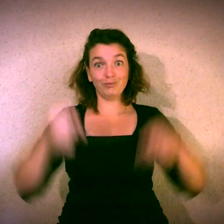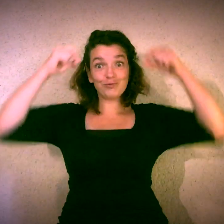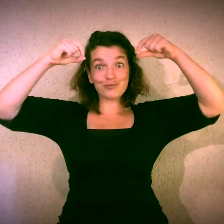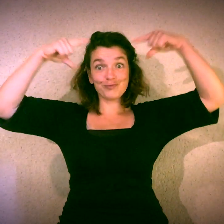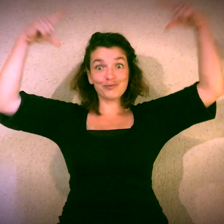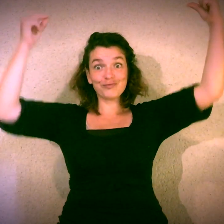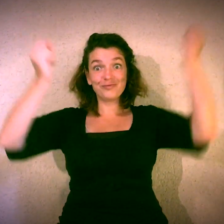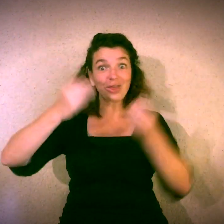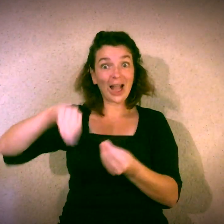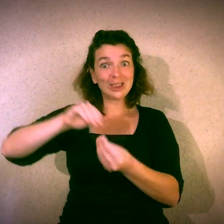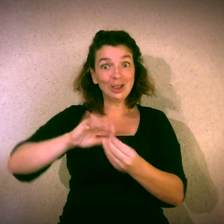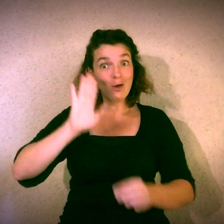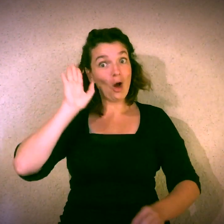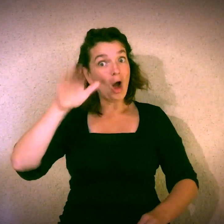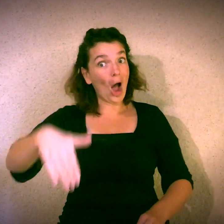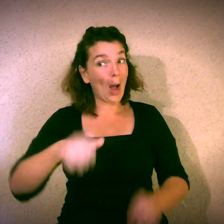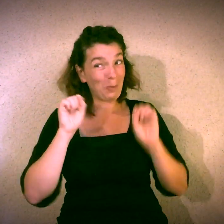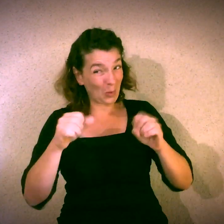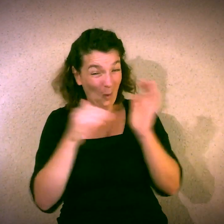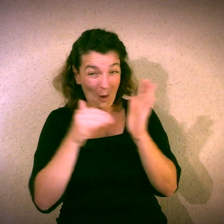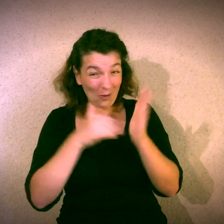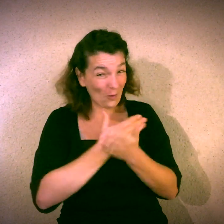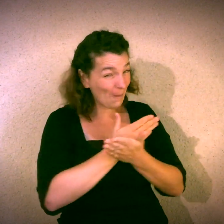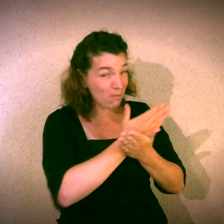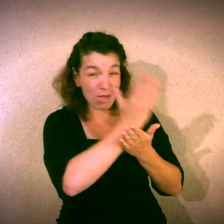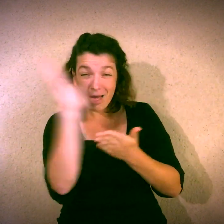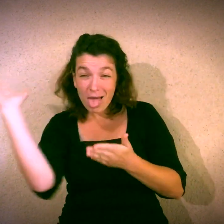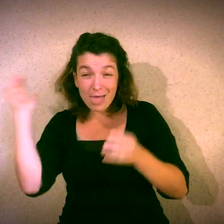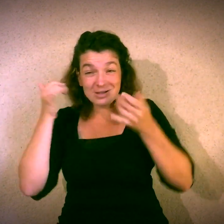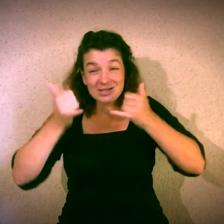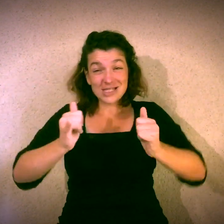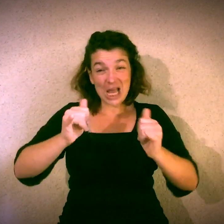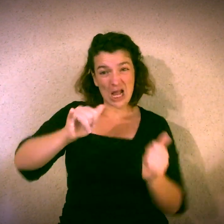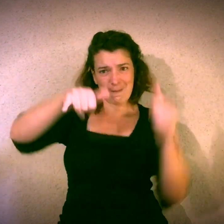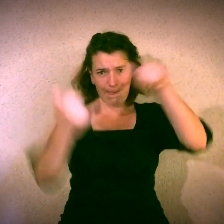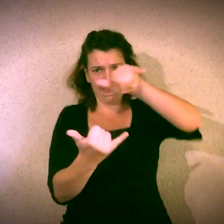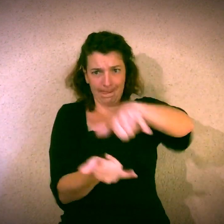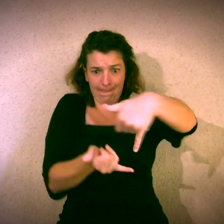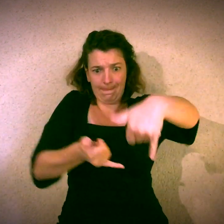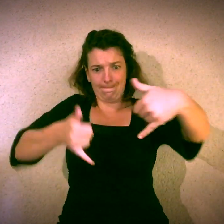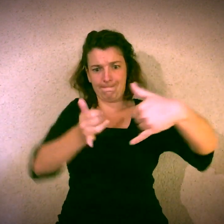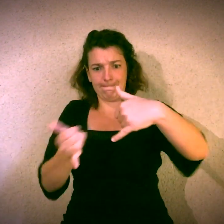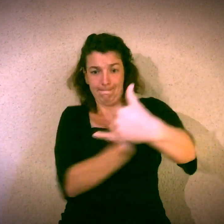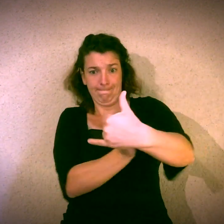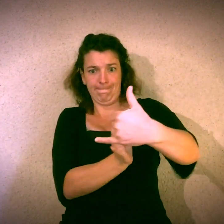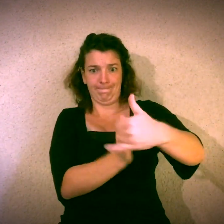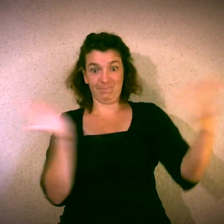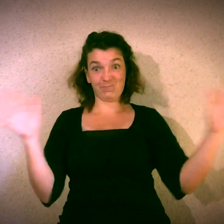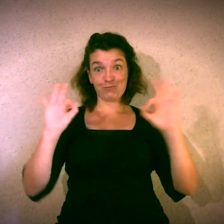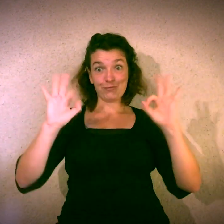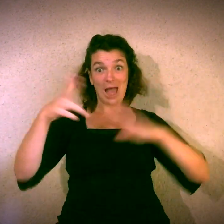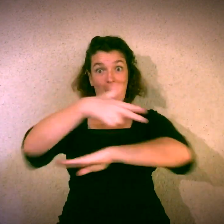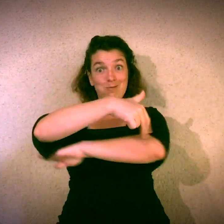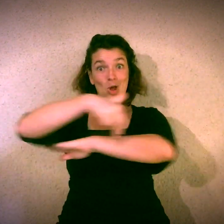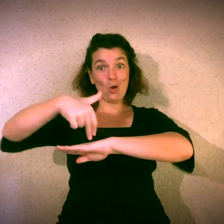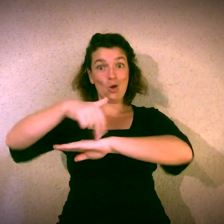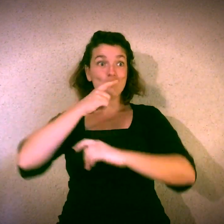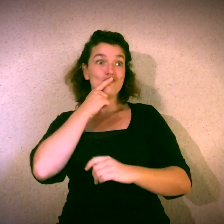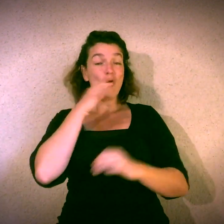Et ce n'est pas tout, reprit Escarbille. En 2 temps 3 mouvements, elle devient un bureau, un comptoir. Il n'y a rien